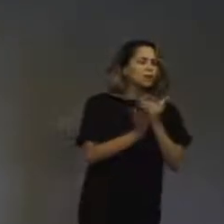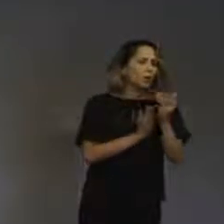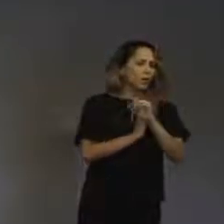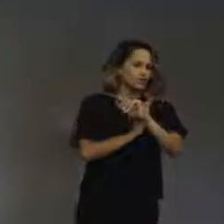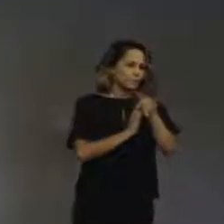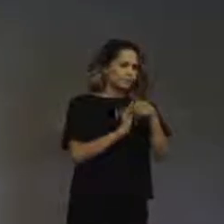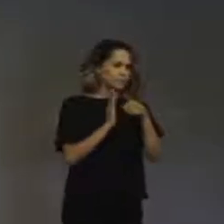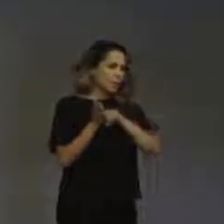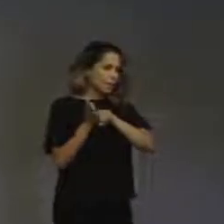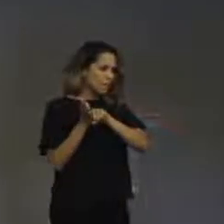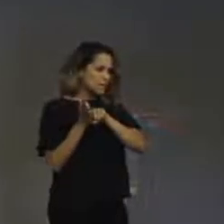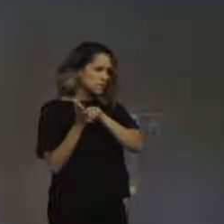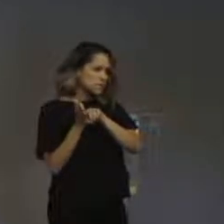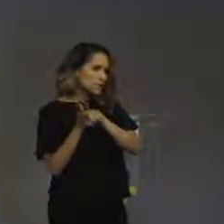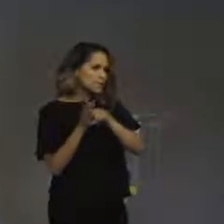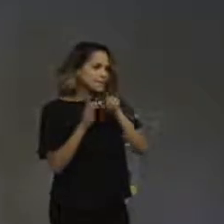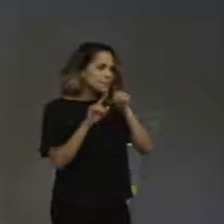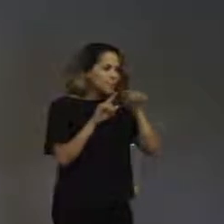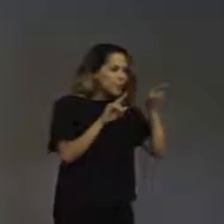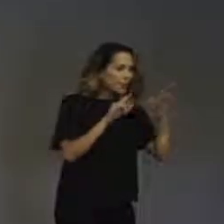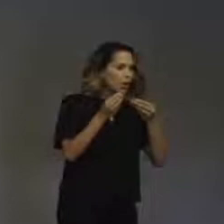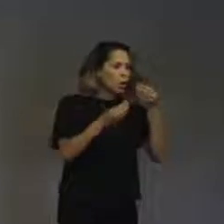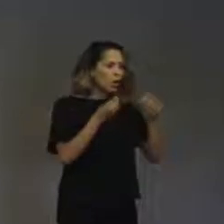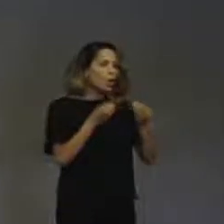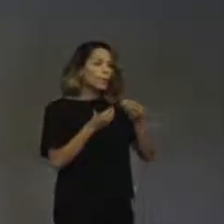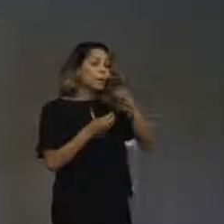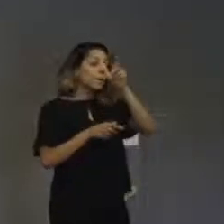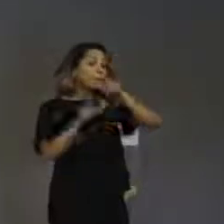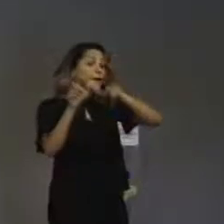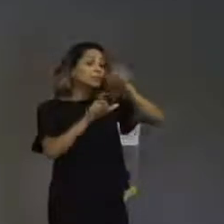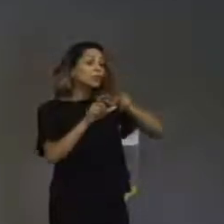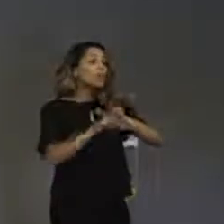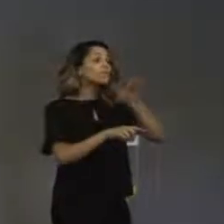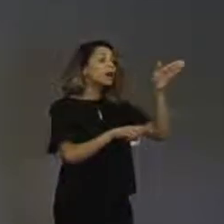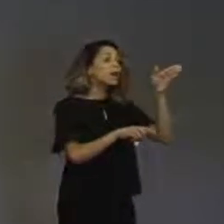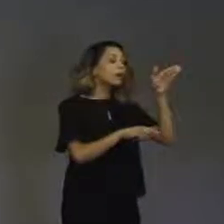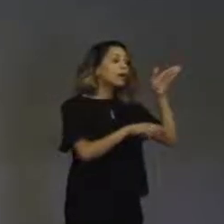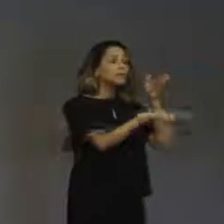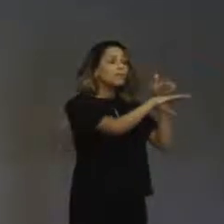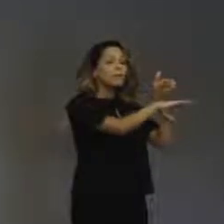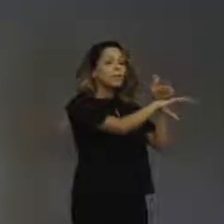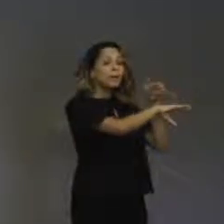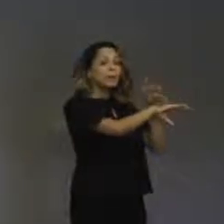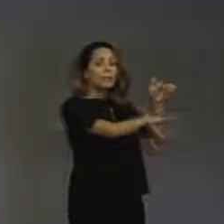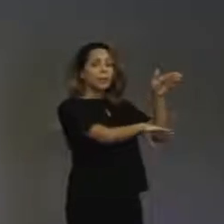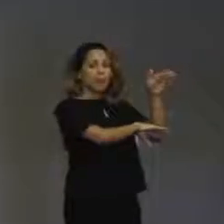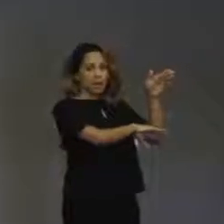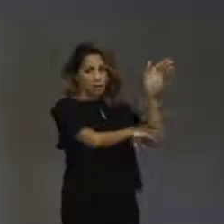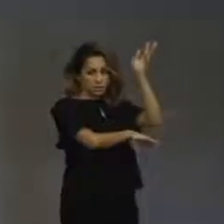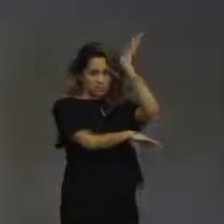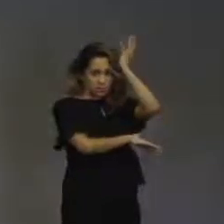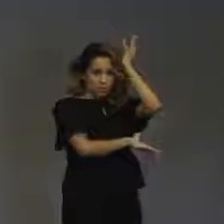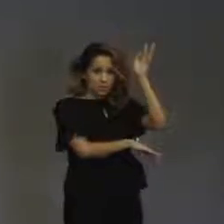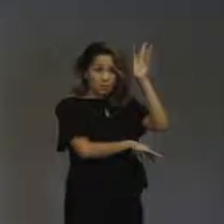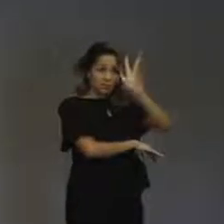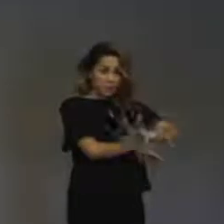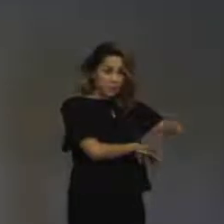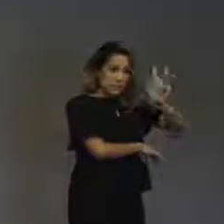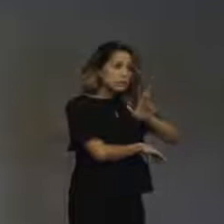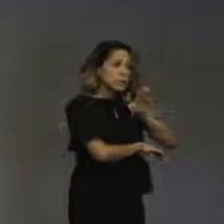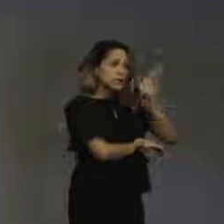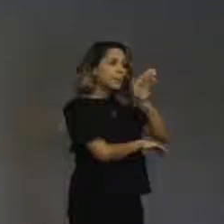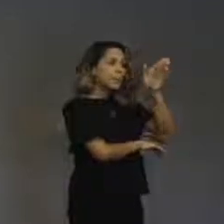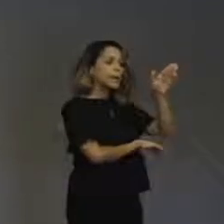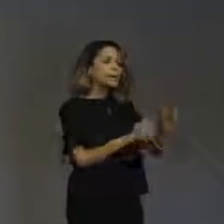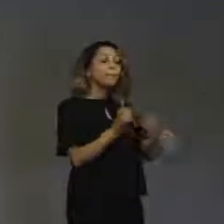junto aos usuários, aos frequentadores dessa unidade, ver quantos deles foram ao Sesc Belenzinho pela primeira vez, pisando